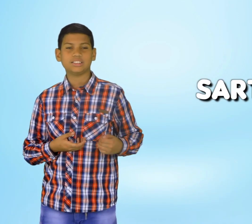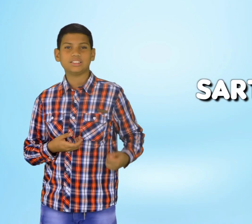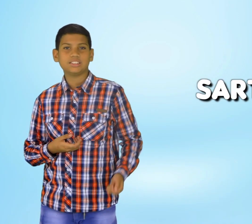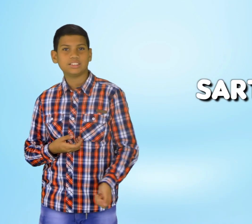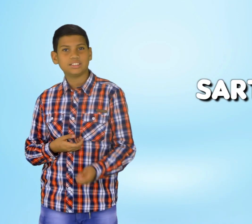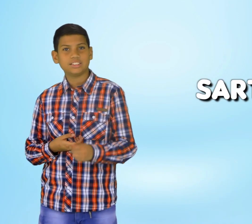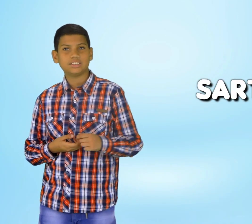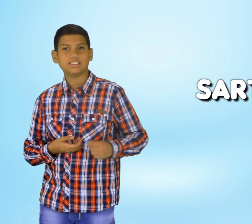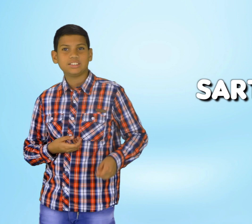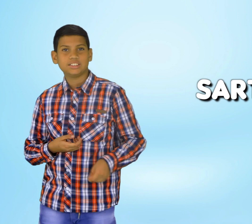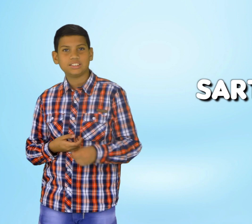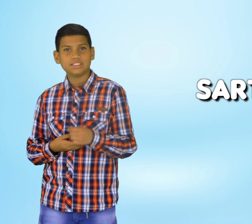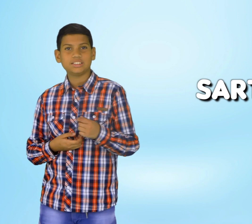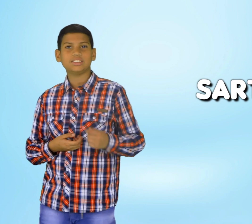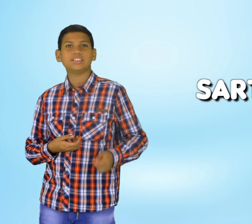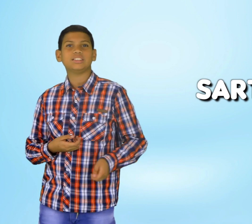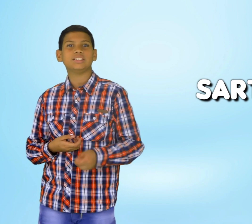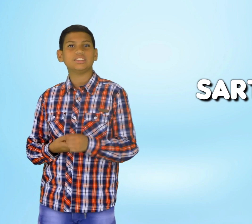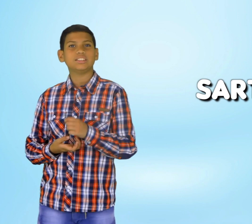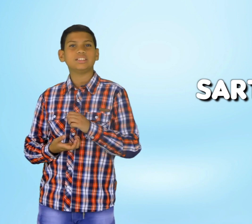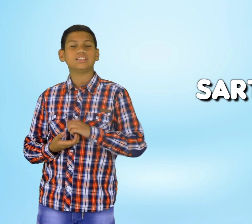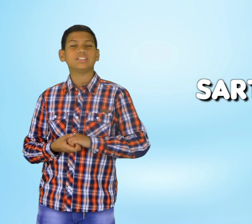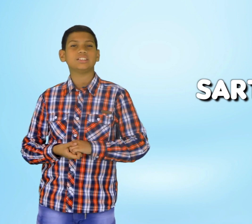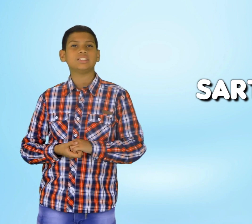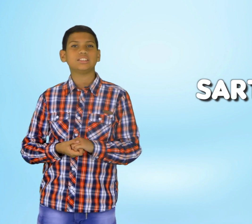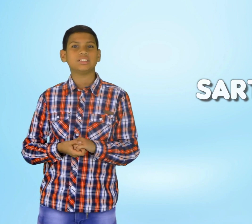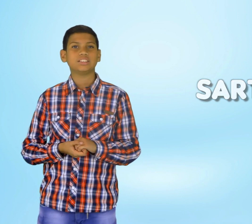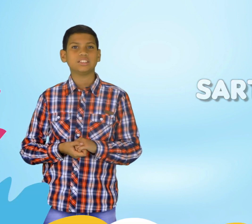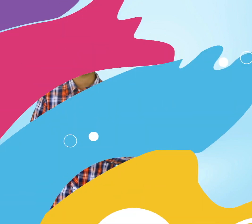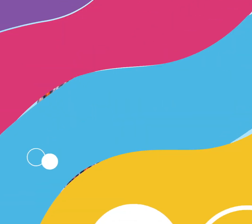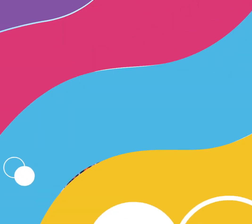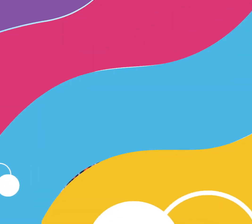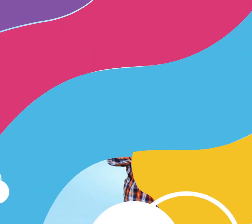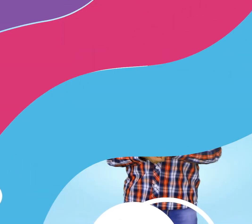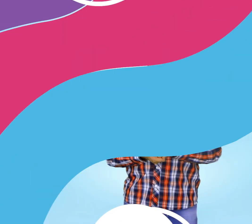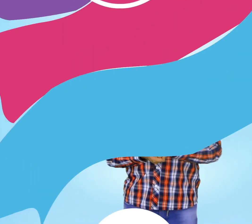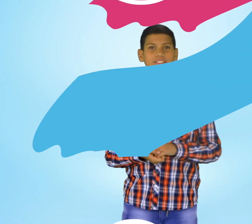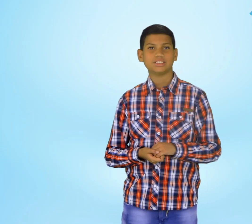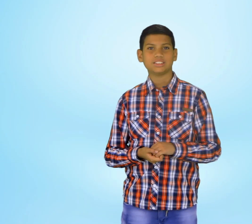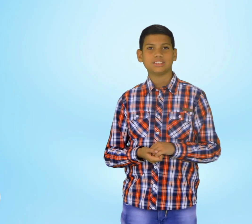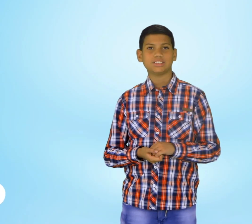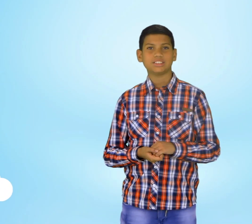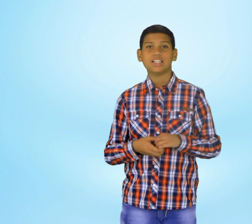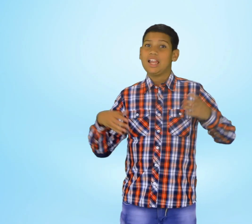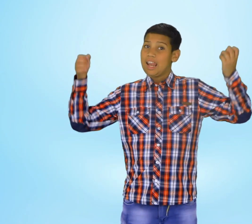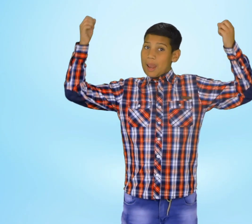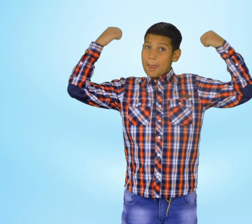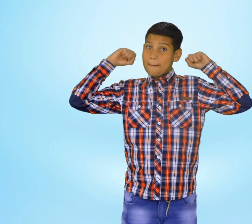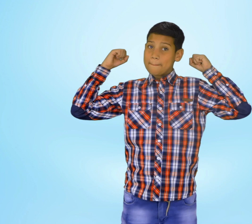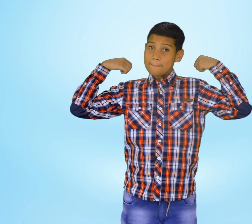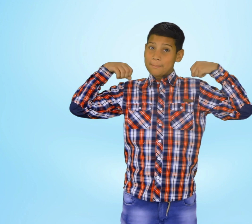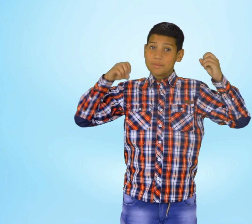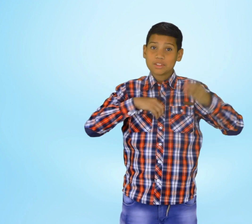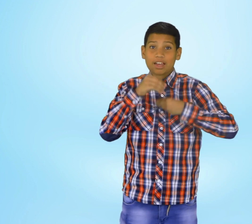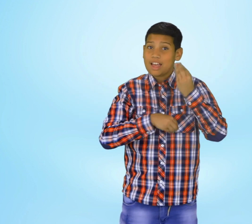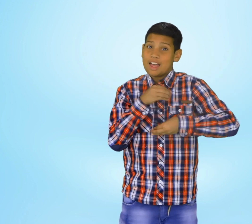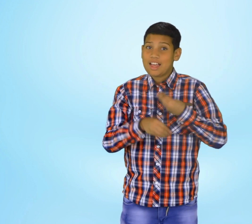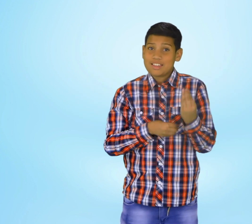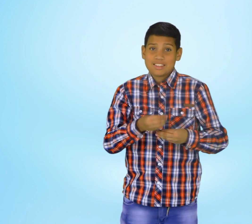Sartén. La práctica hace al maestro perfecto.